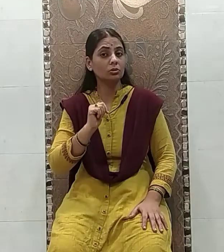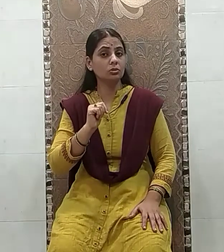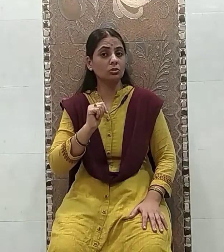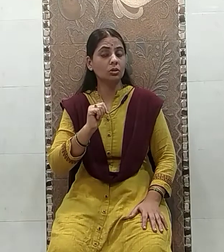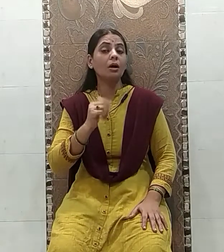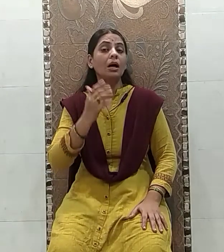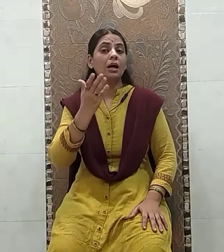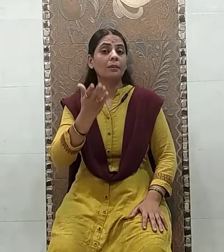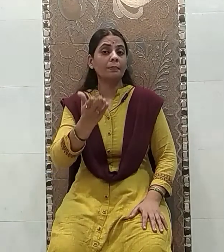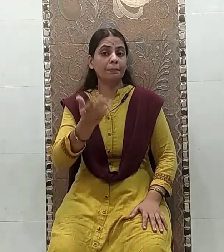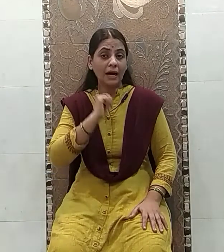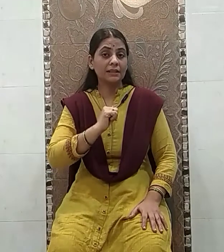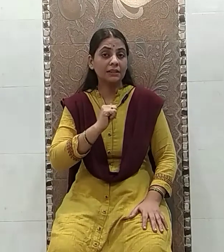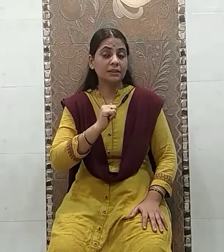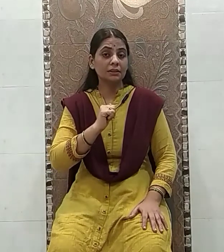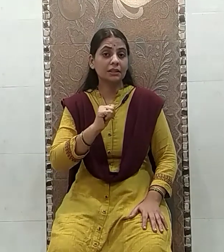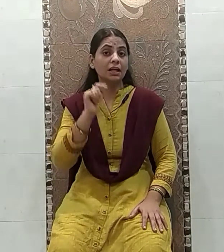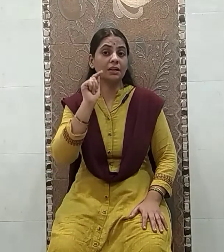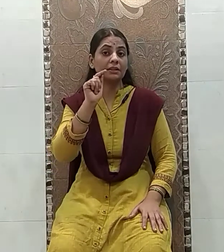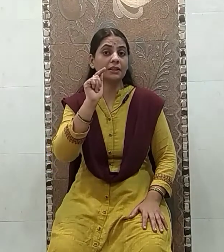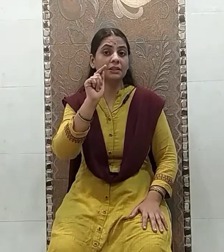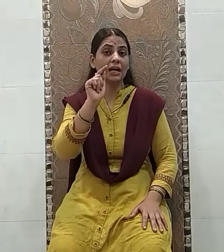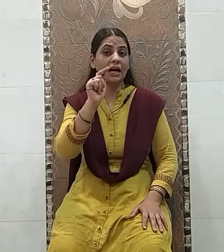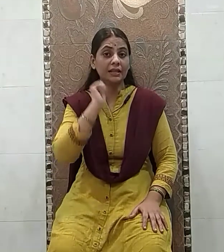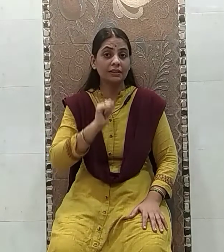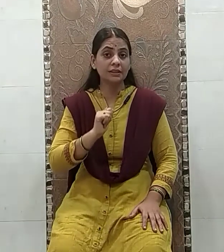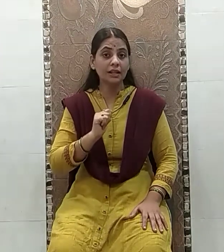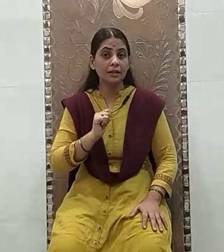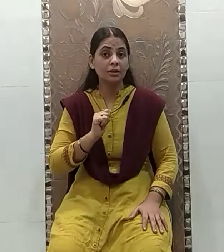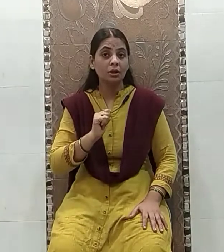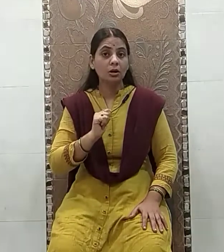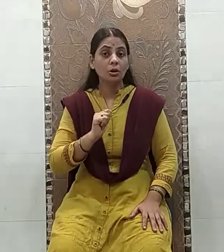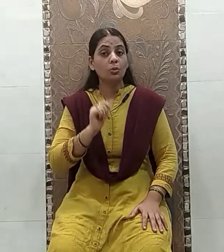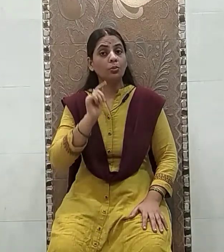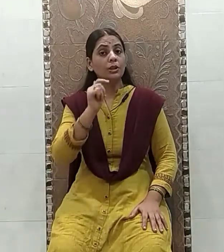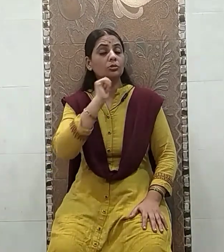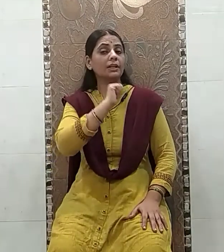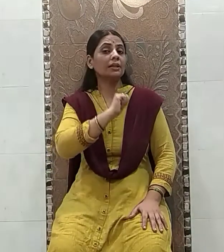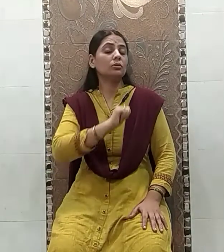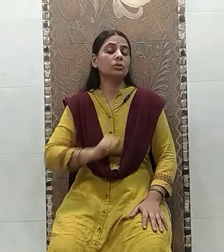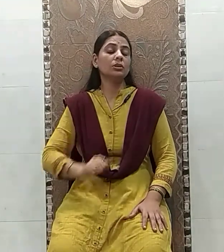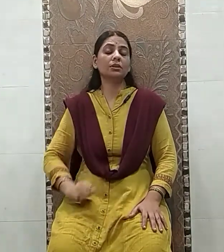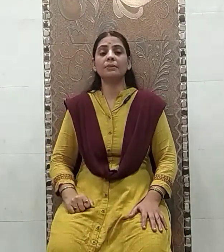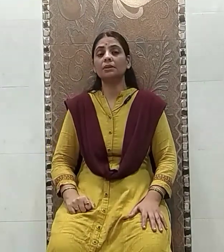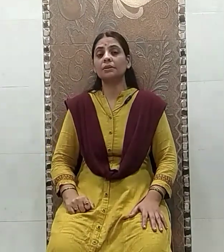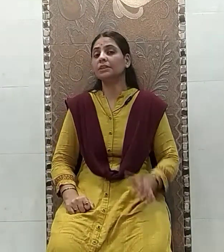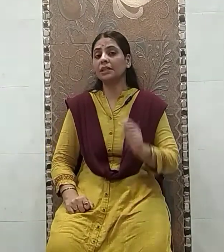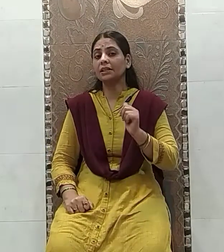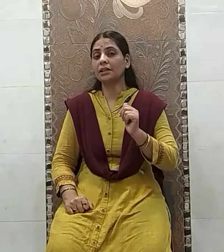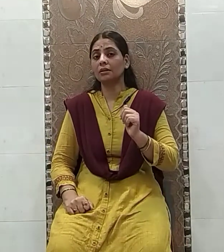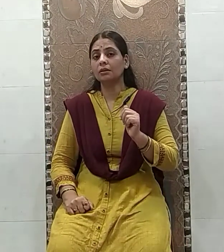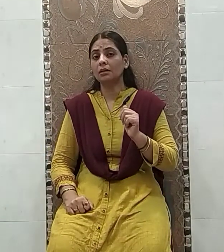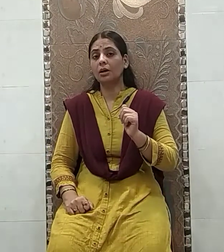होतो. पहा तरी त्या अर्थांमध्ये आहे तरी काय. पुढे तुम्ही काय करू शकता बघा, विचार करा. अहो